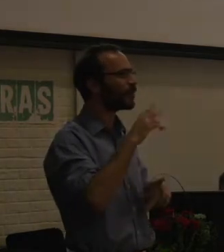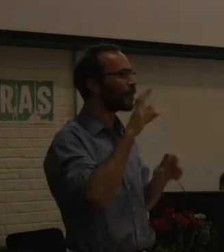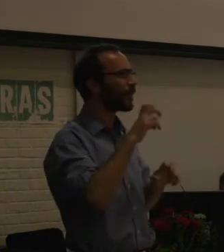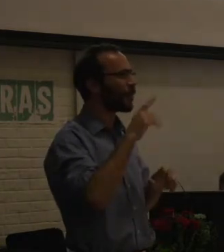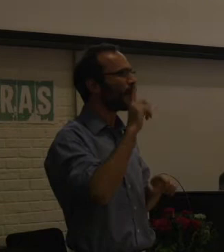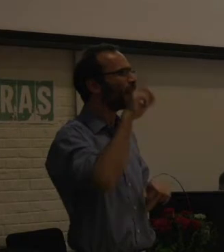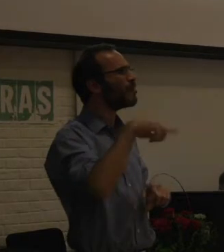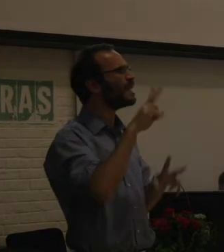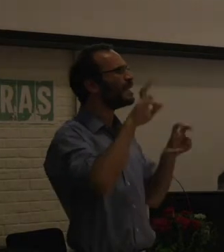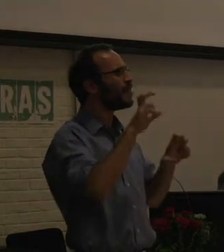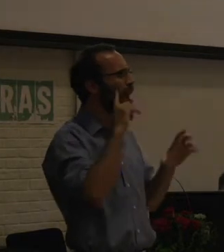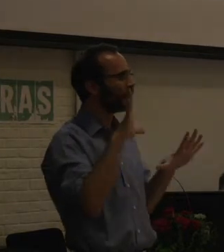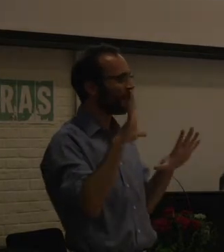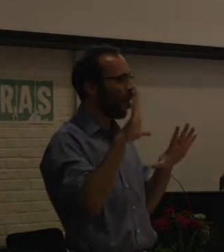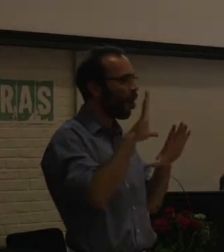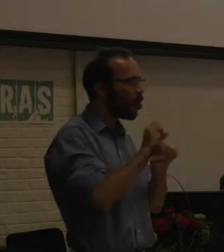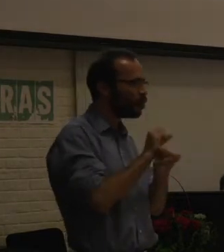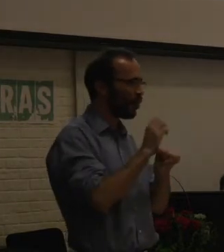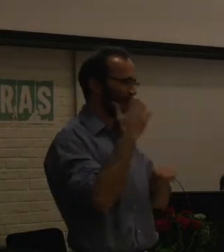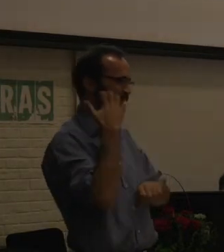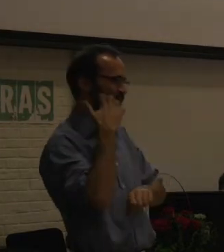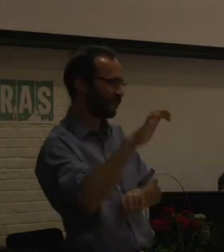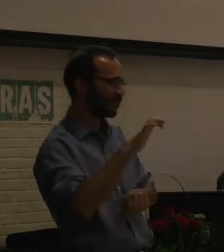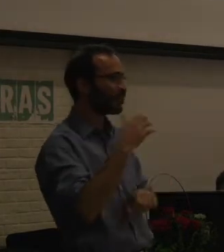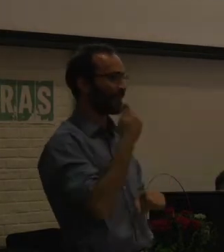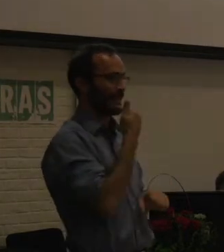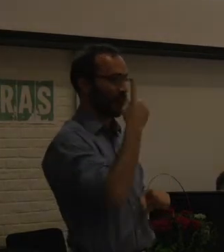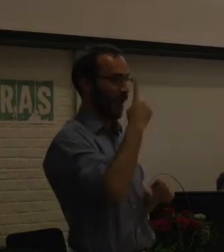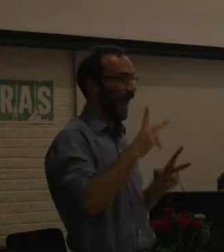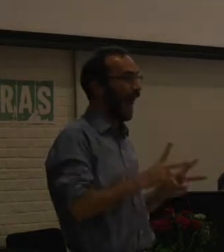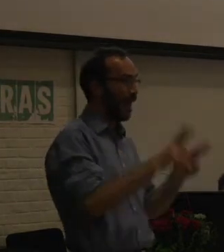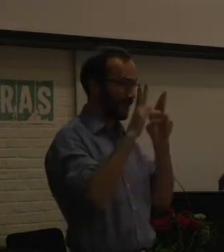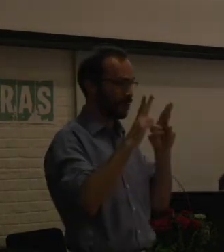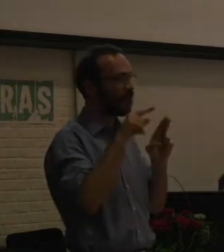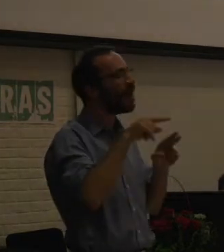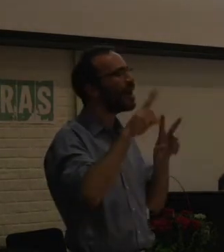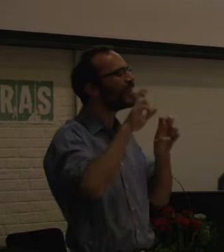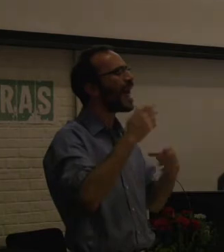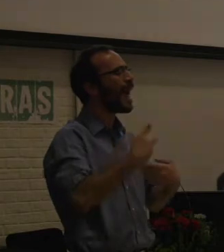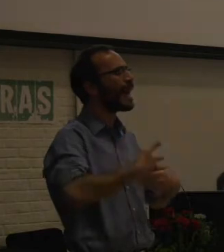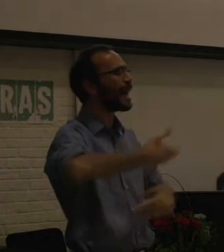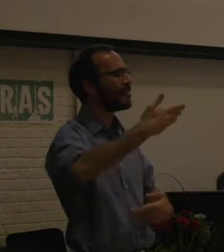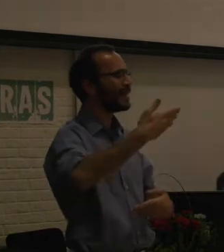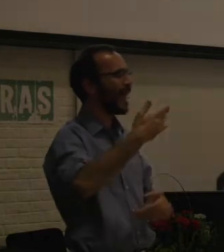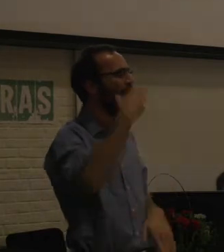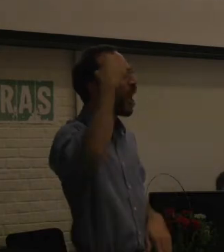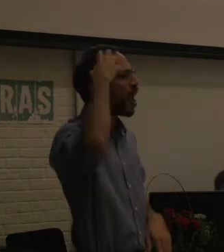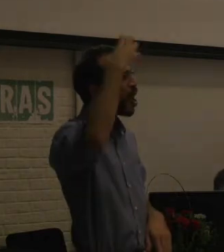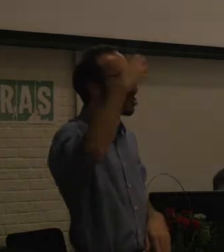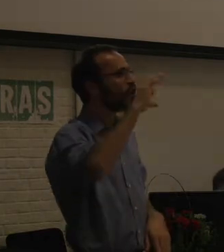ocultismo. Por ejemplo, dedico un capítulo a la revista Sofía, fundada a principios del siglo XX.